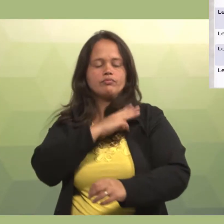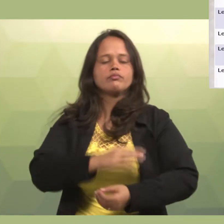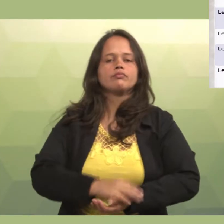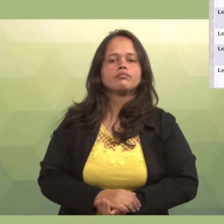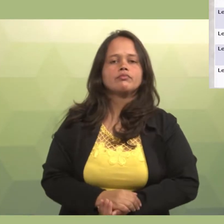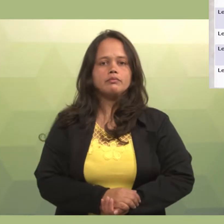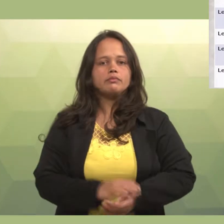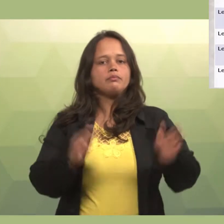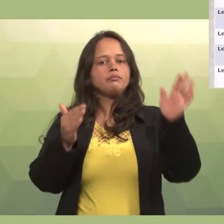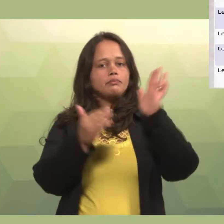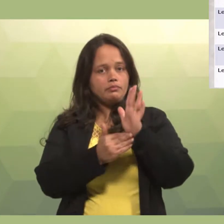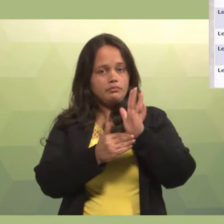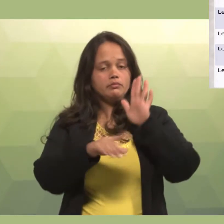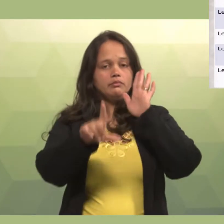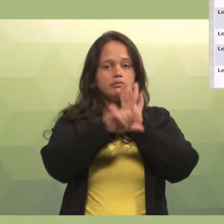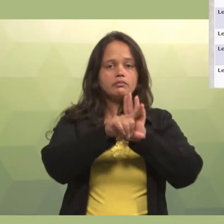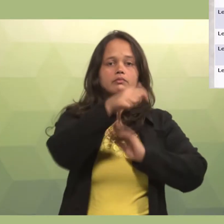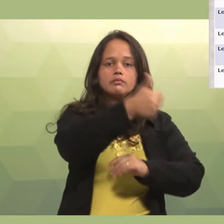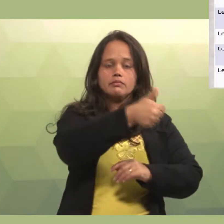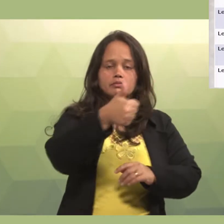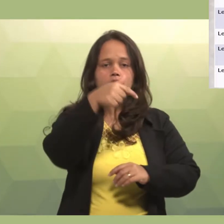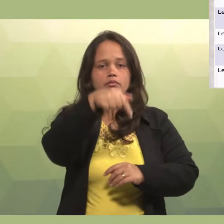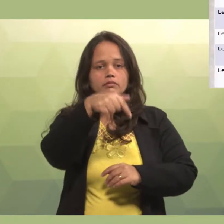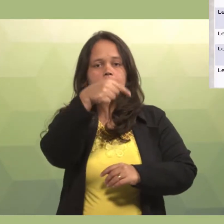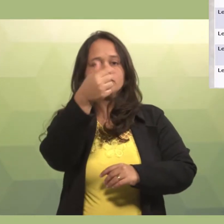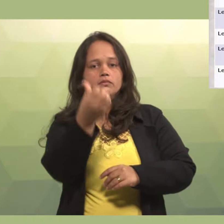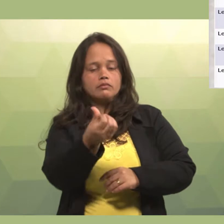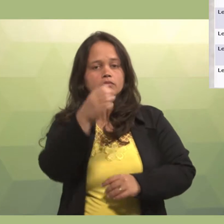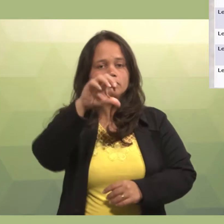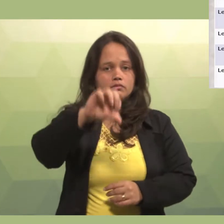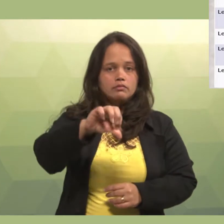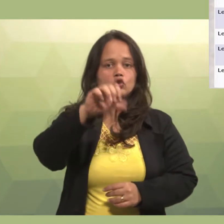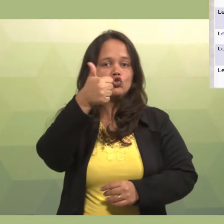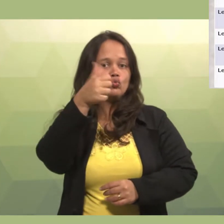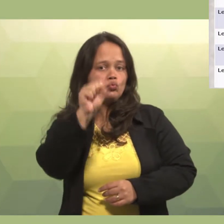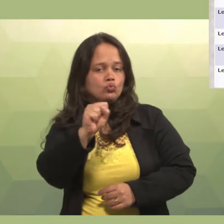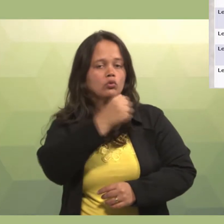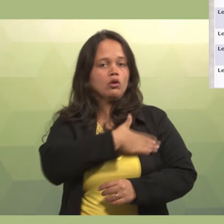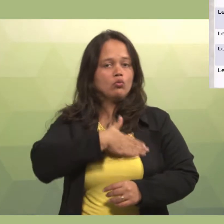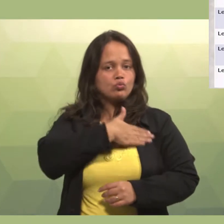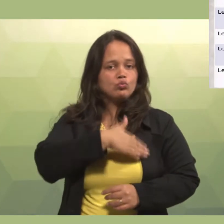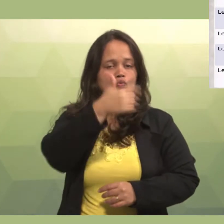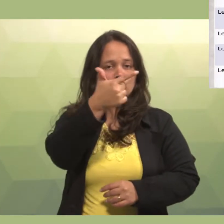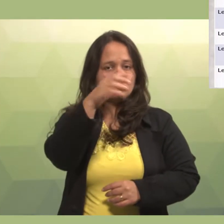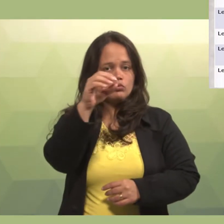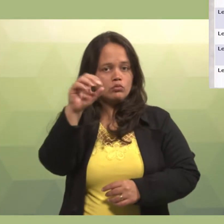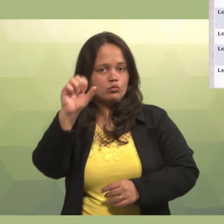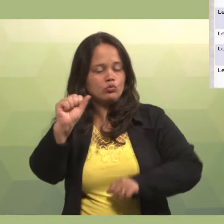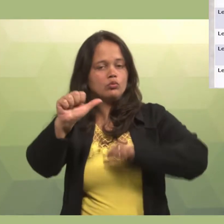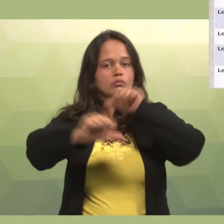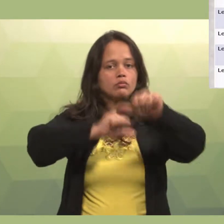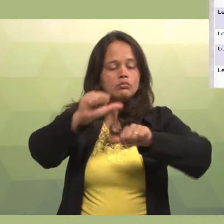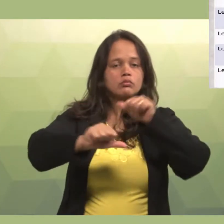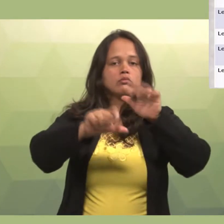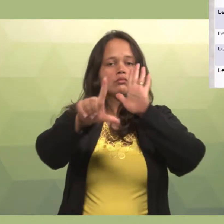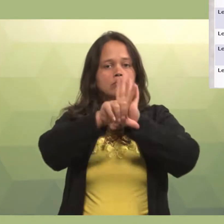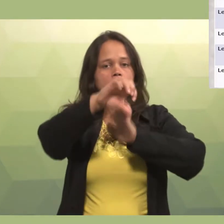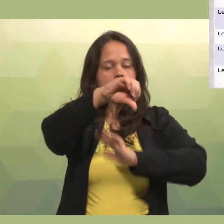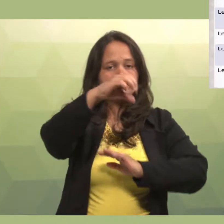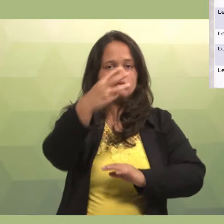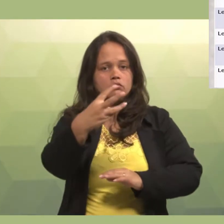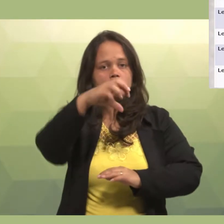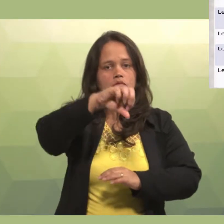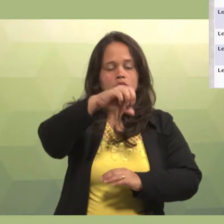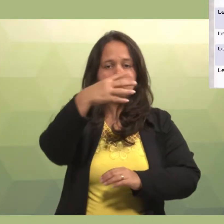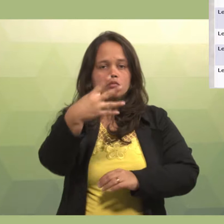11.769, de 18 de agosto de 2008, altera a Lei 93/94 de 96 para estabelecer o ensino